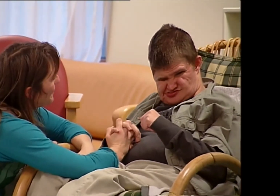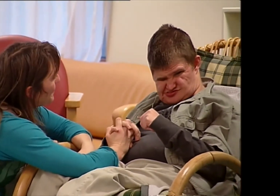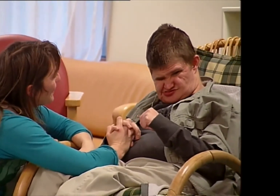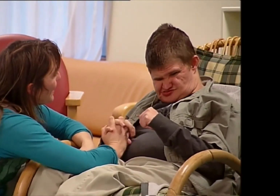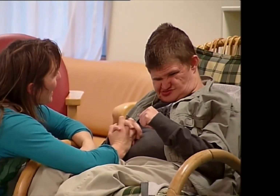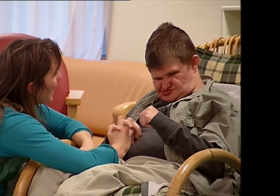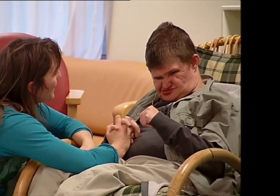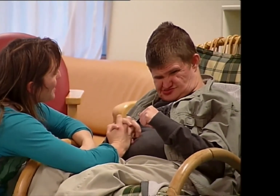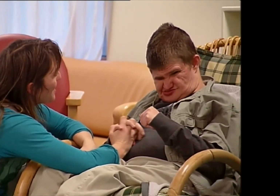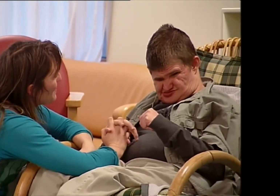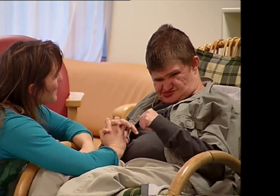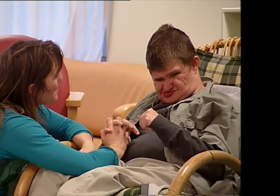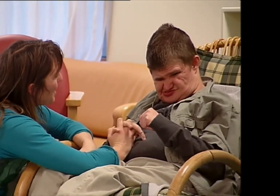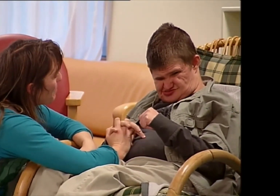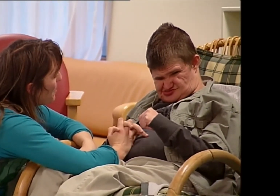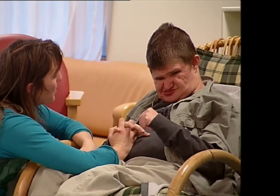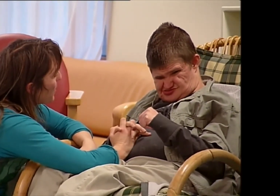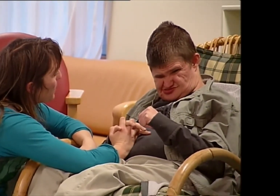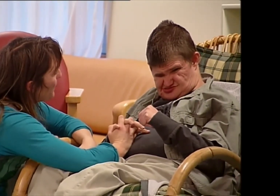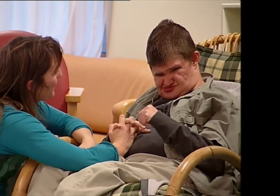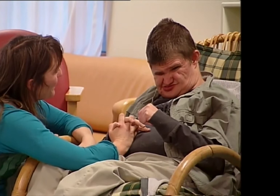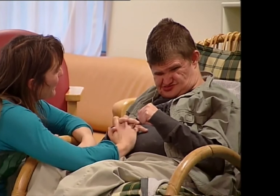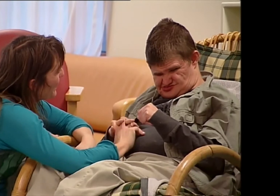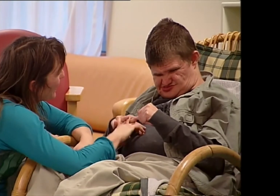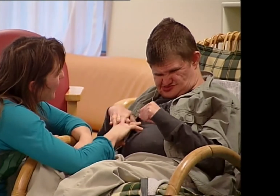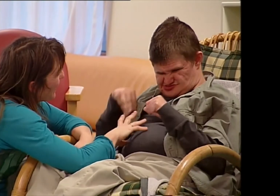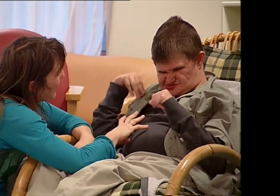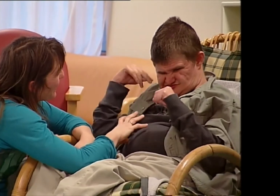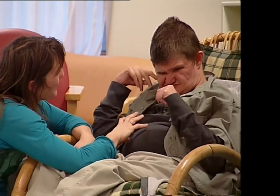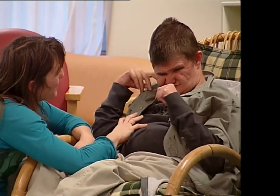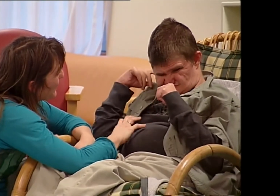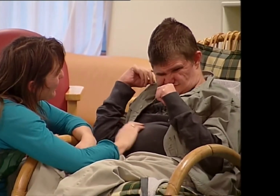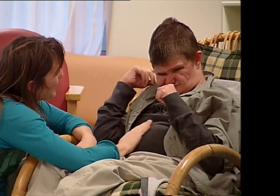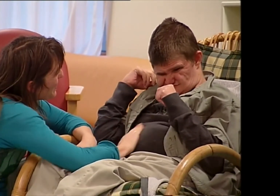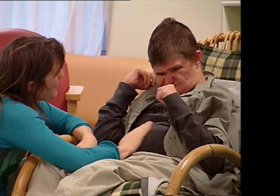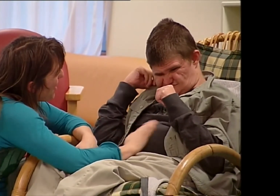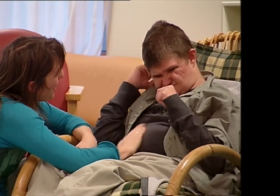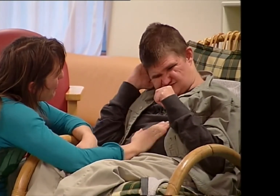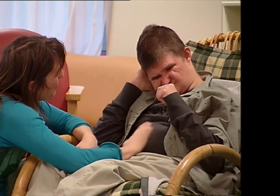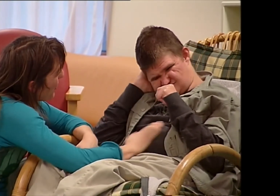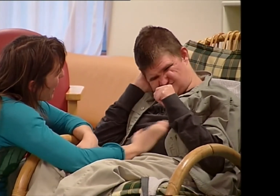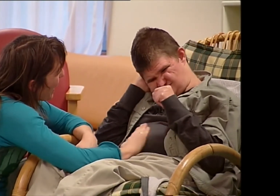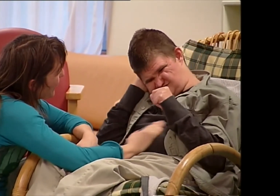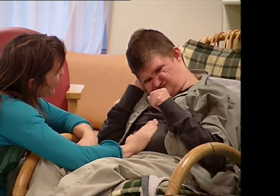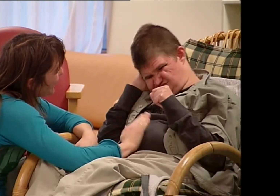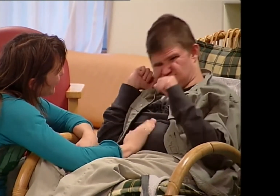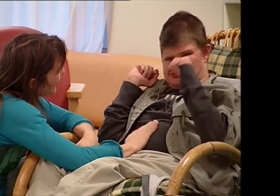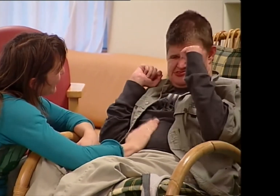beleven. Aanrakingen om de stilte weg te nemen. En daarmee de passiviteit. Want tot nu toe